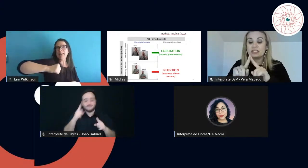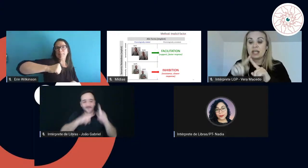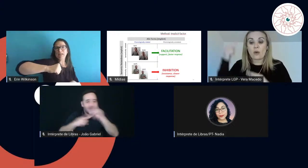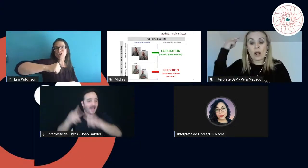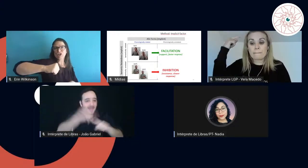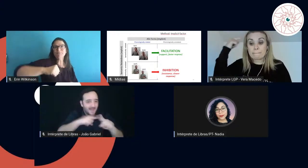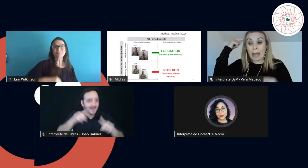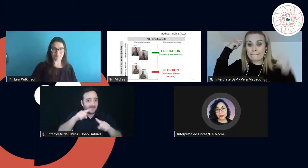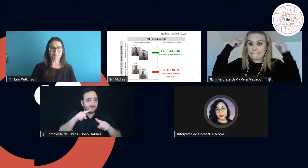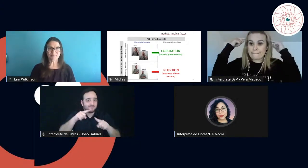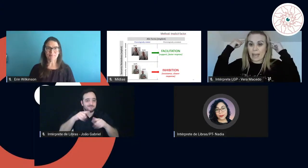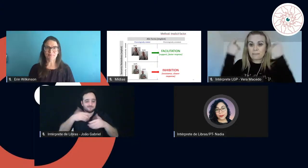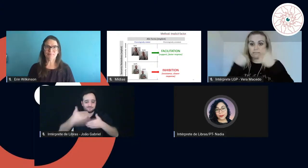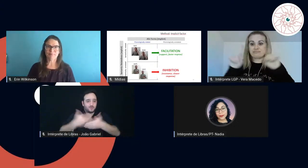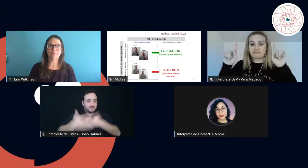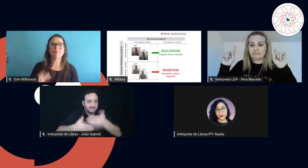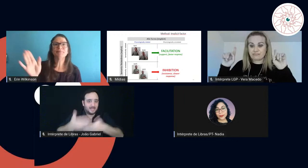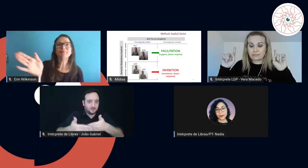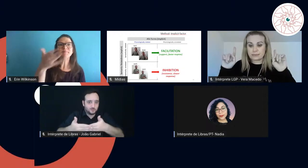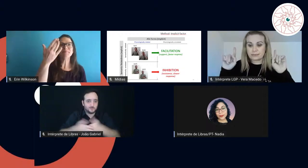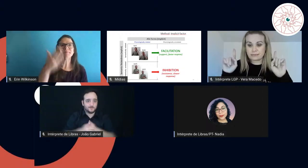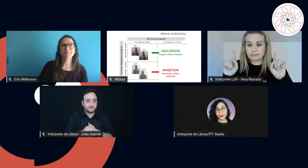trazem uma